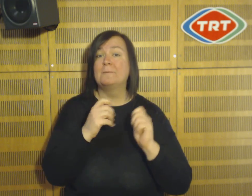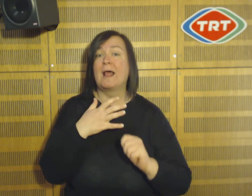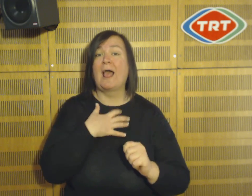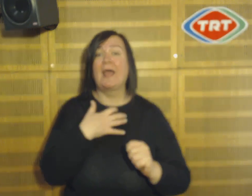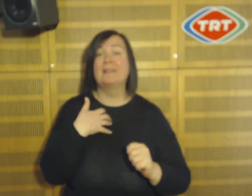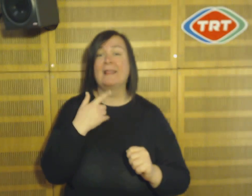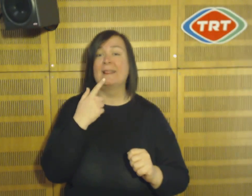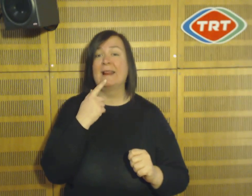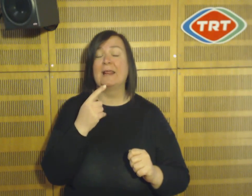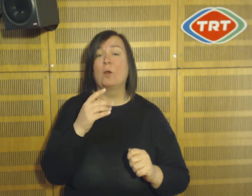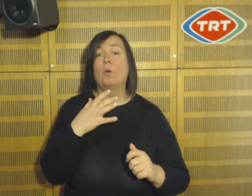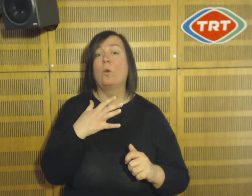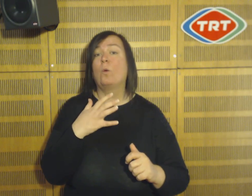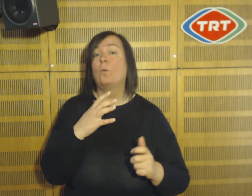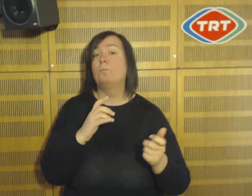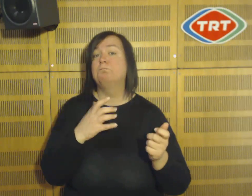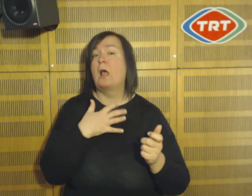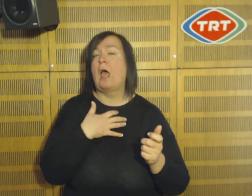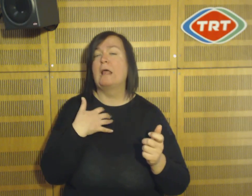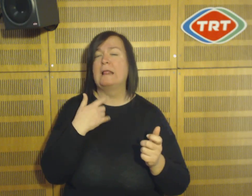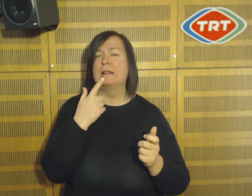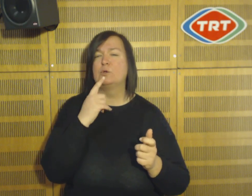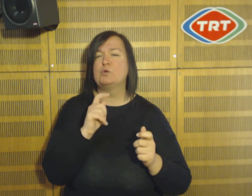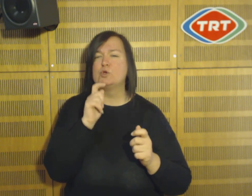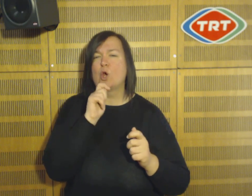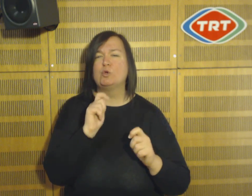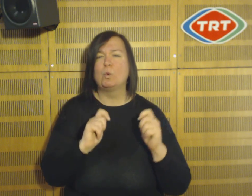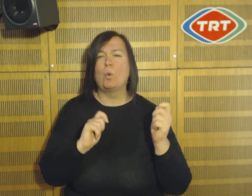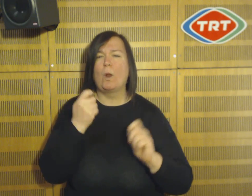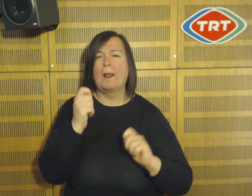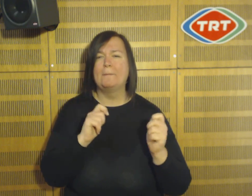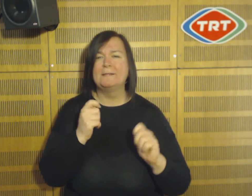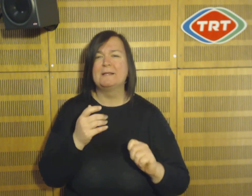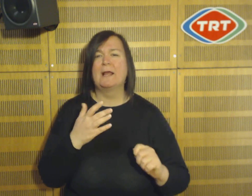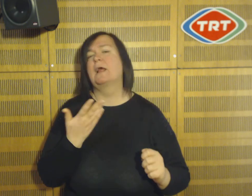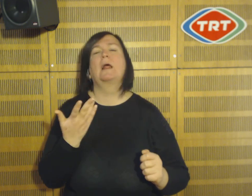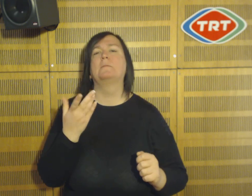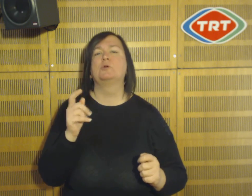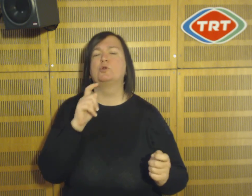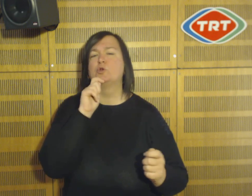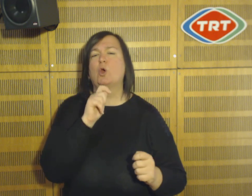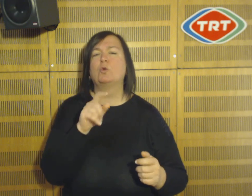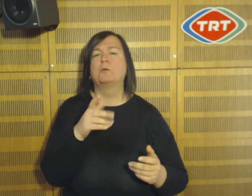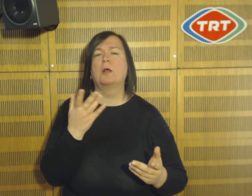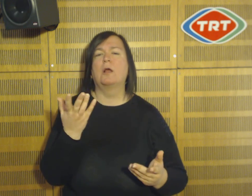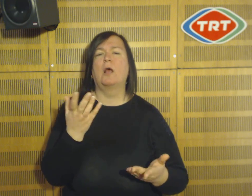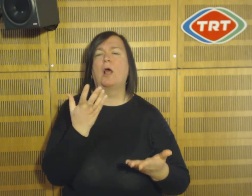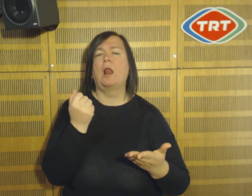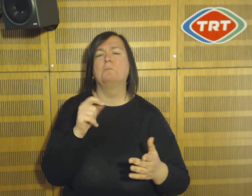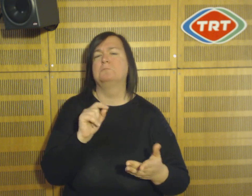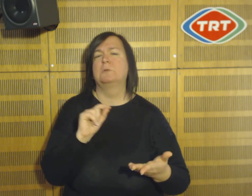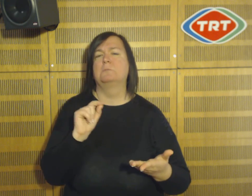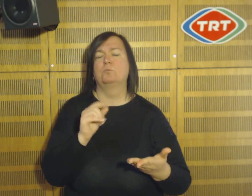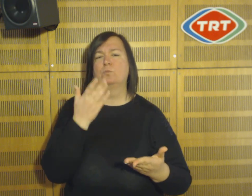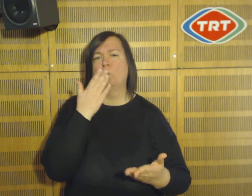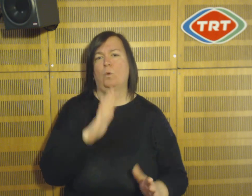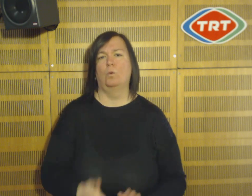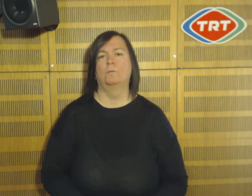olarak kullanılabileceği ana dili sözlü olarak kullanılabileceği herhangi bir sözcük asında şu anda alan yazında bulunmamakta Evet